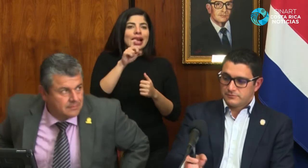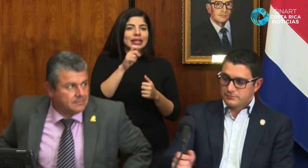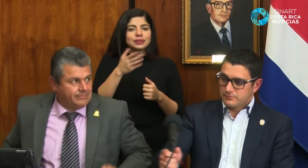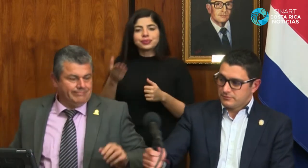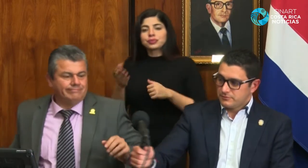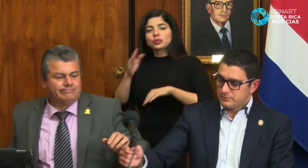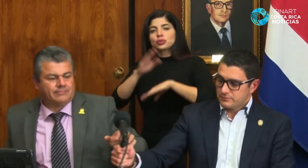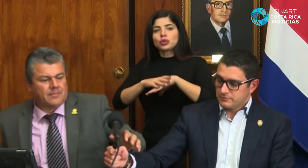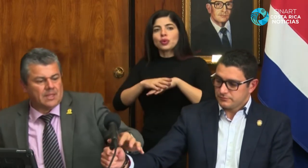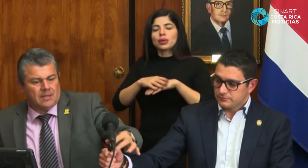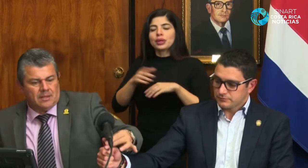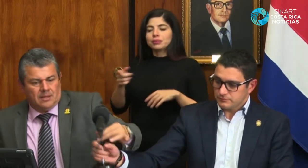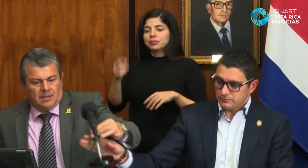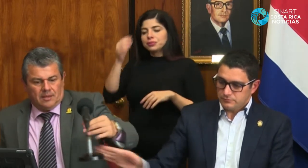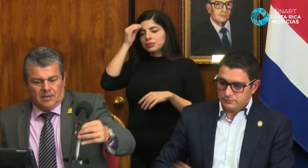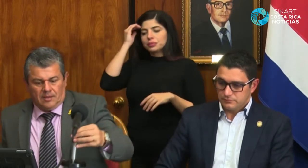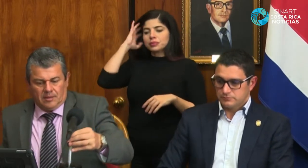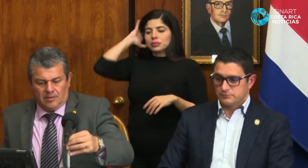las empresas.